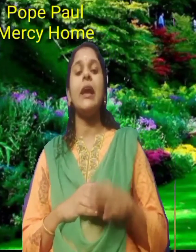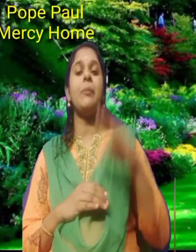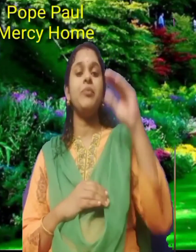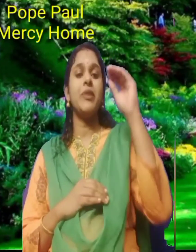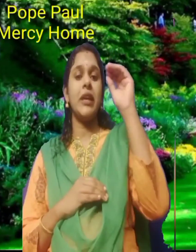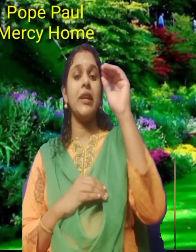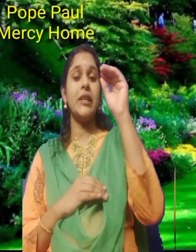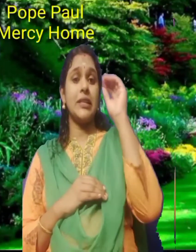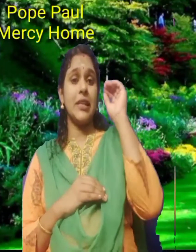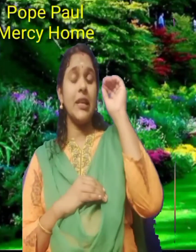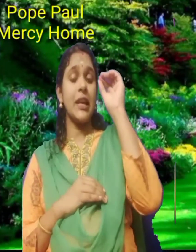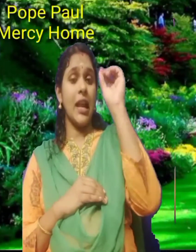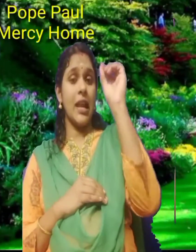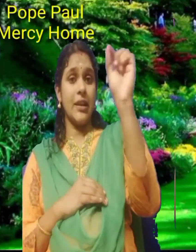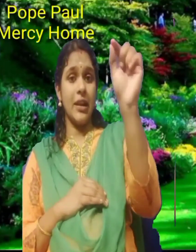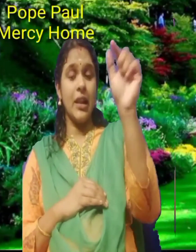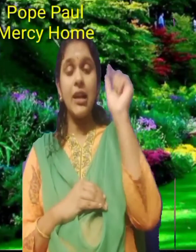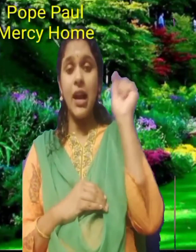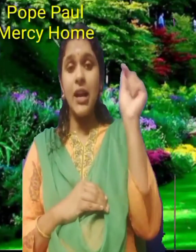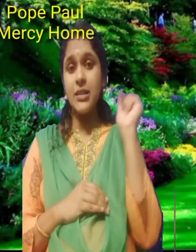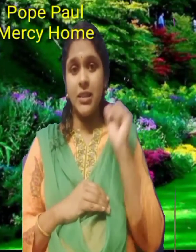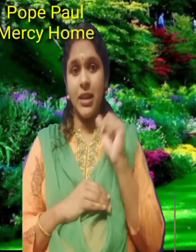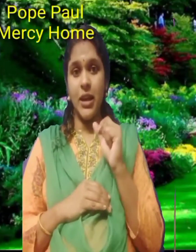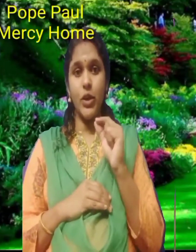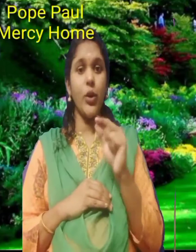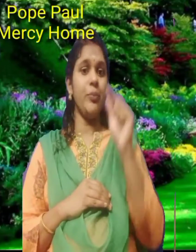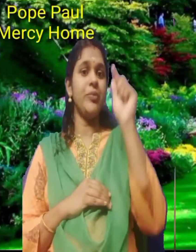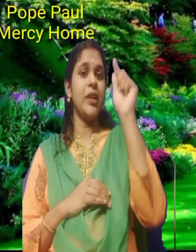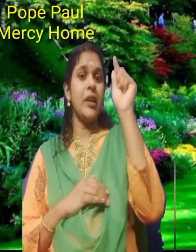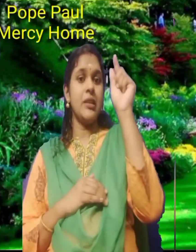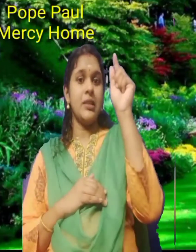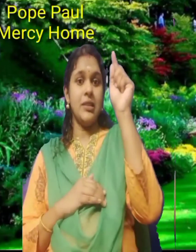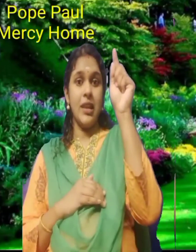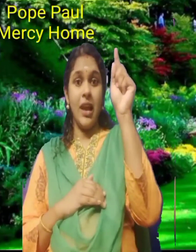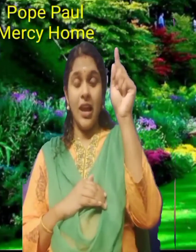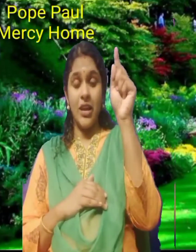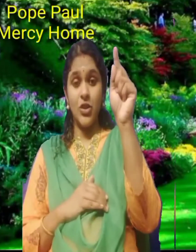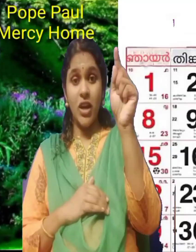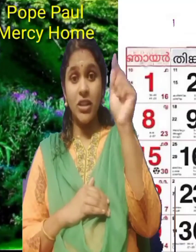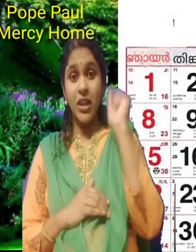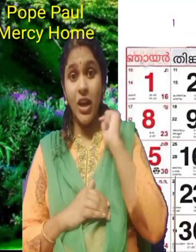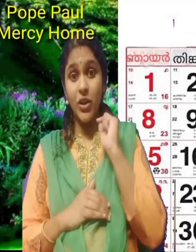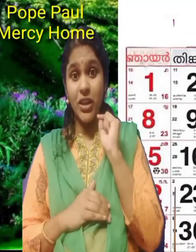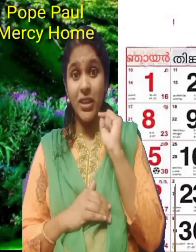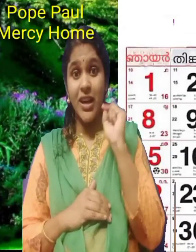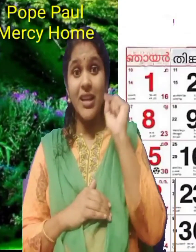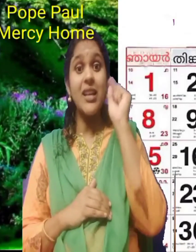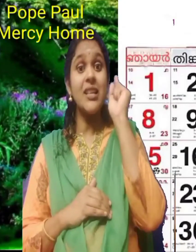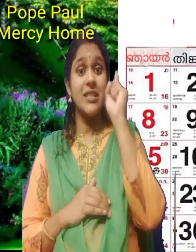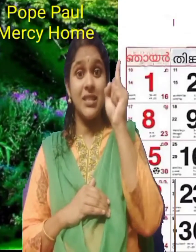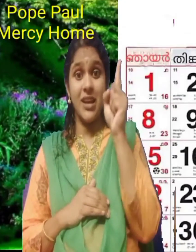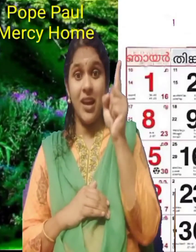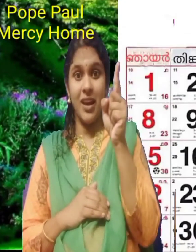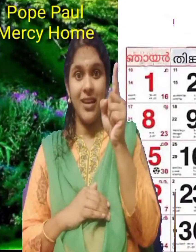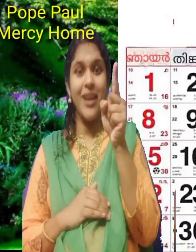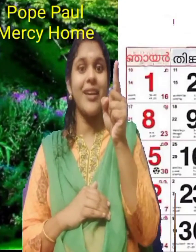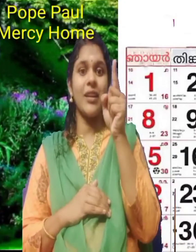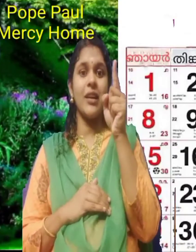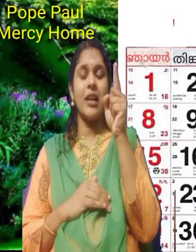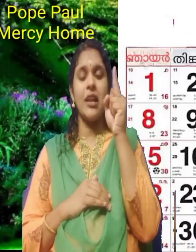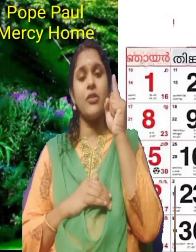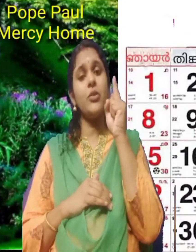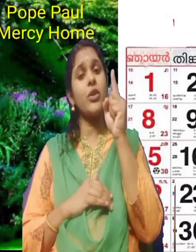അങ്ങനെ തന്നെ ടീച്ചറെ കലണ്ടറിൽ കാണിച്ചു തരാട്ടോ. ഏറ്റവും ആദ്യം കാണുന്നത് എന്താണ്?